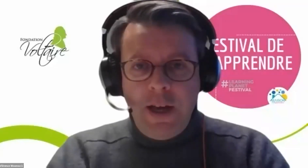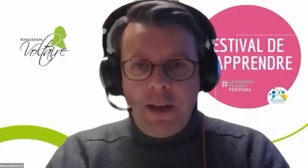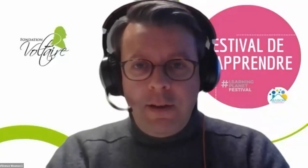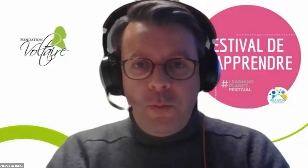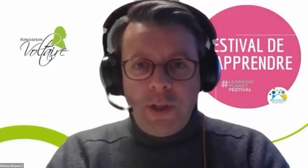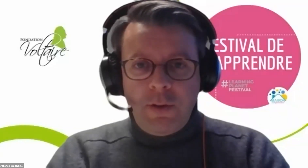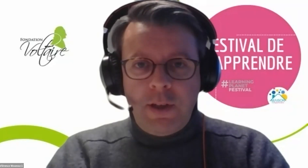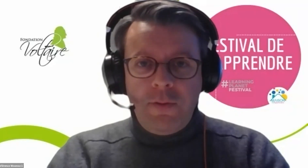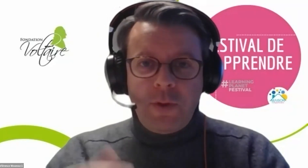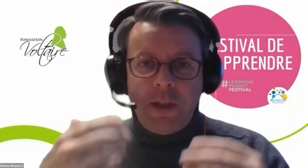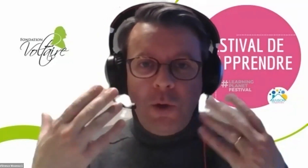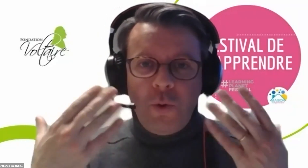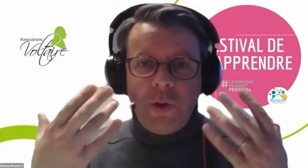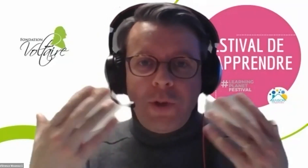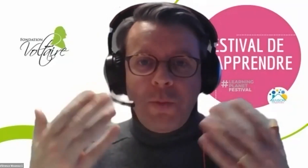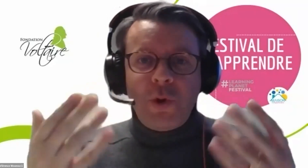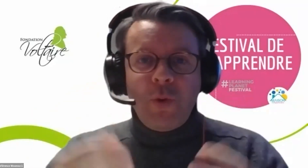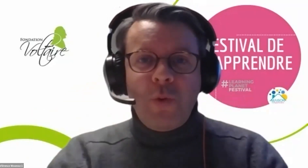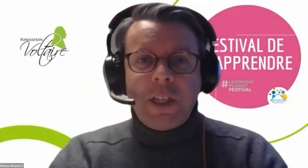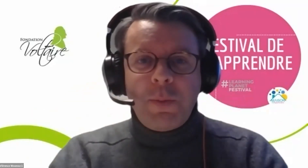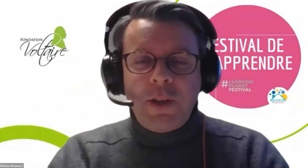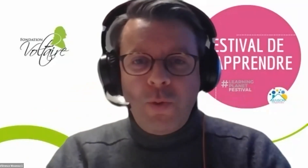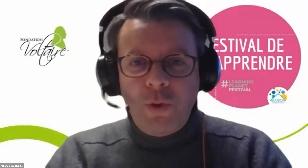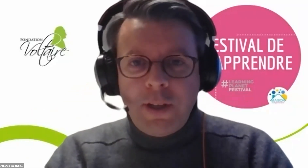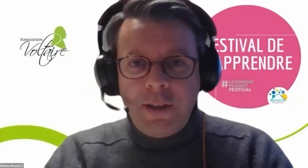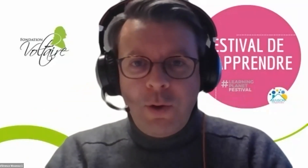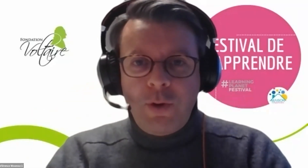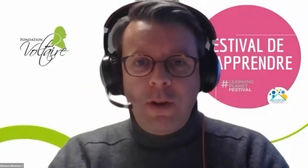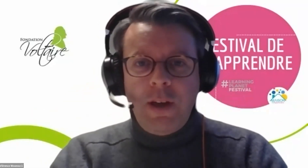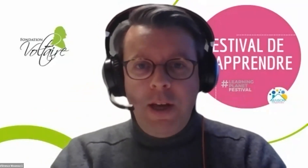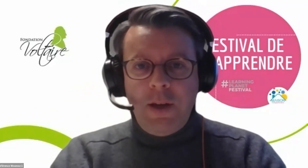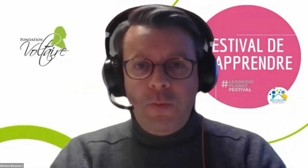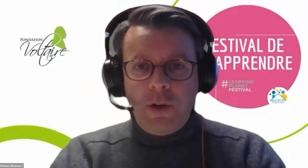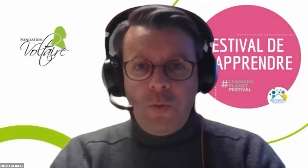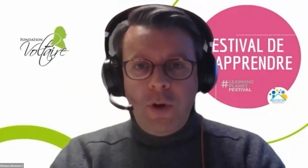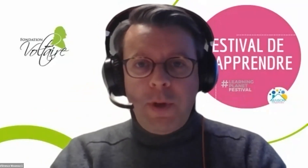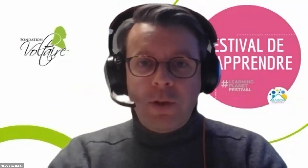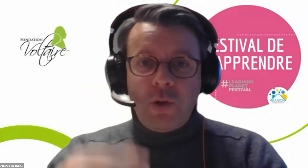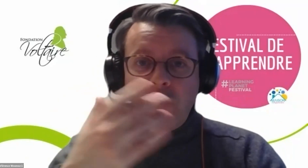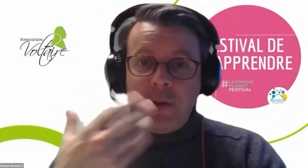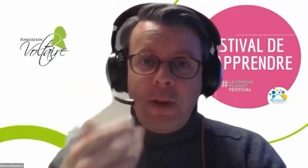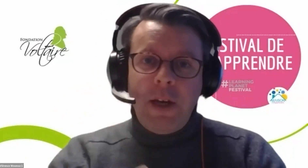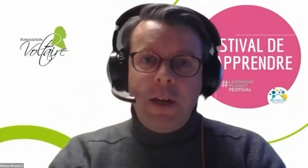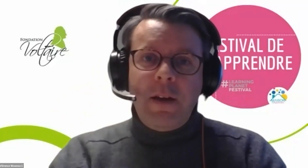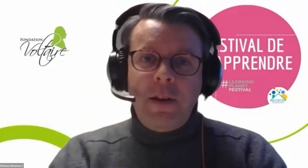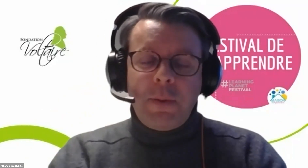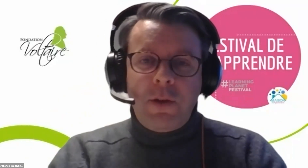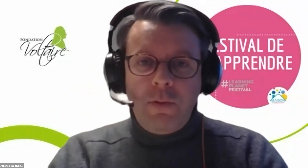orale, d'être plus attentifs aussi aux émotions, aux expressions de leurs interlocuteurs, puisque pour les personnes